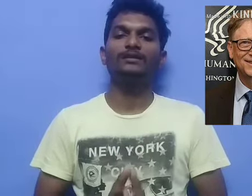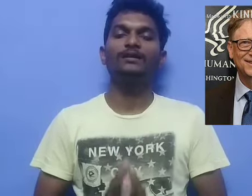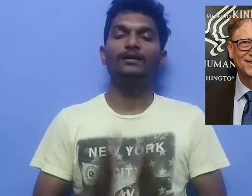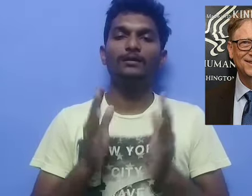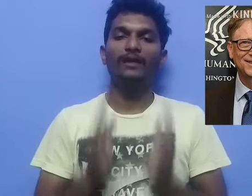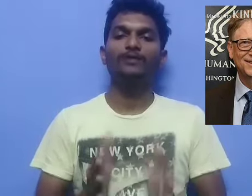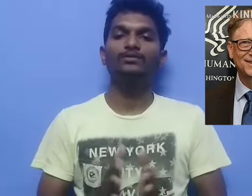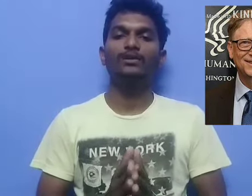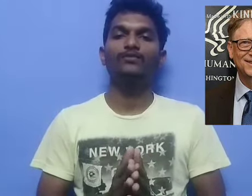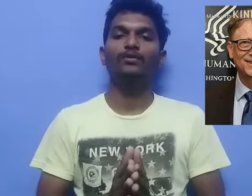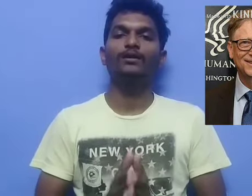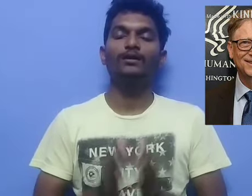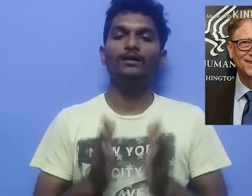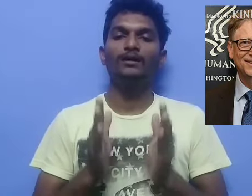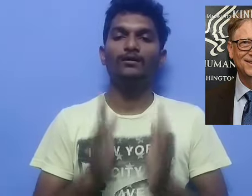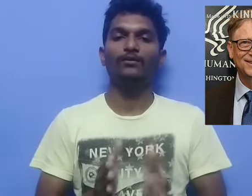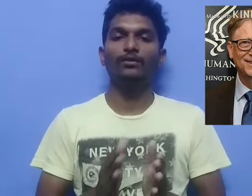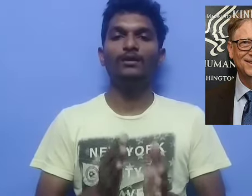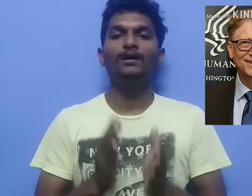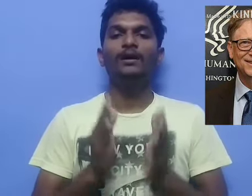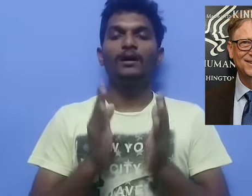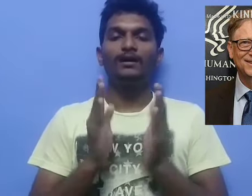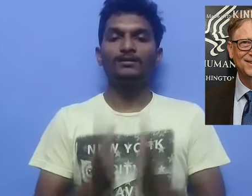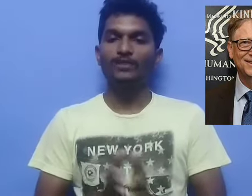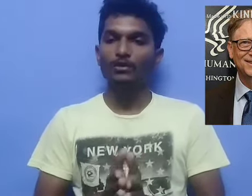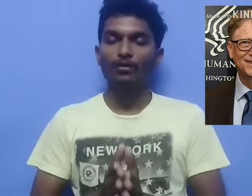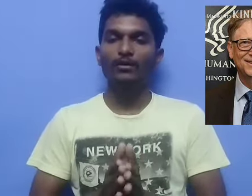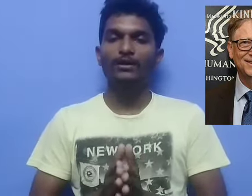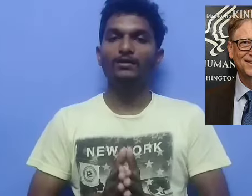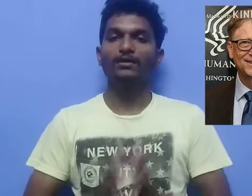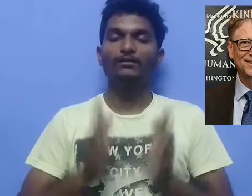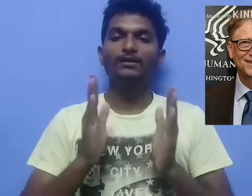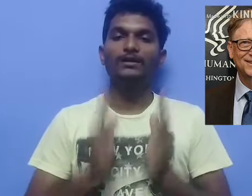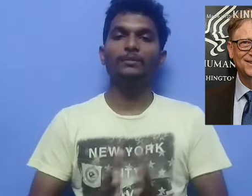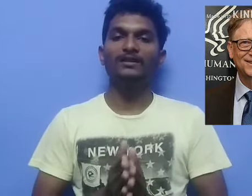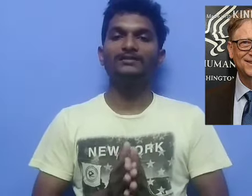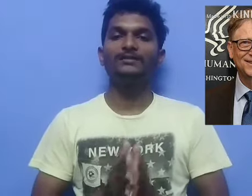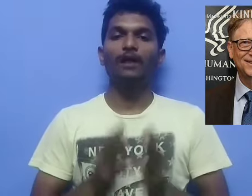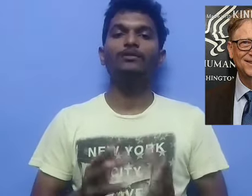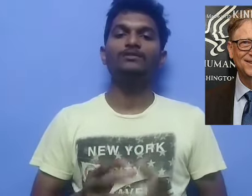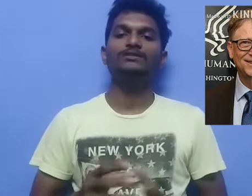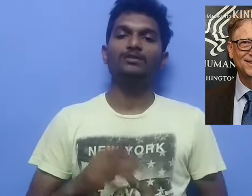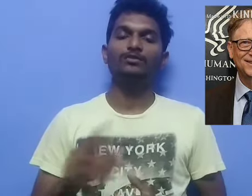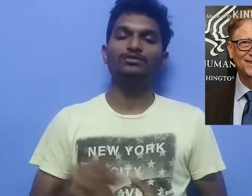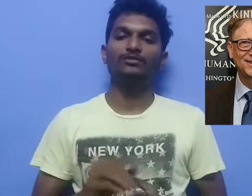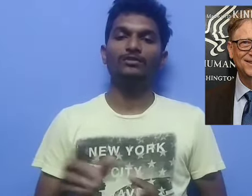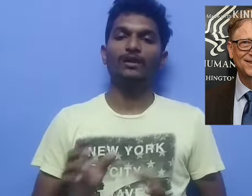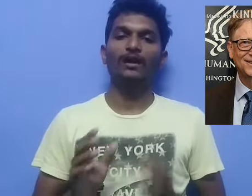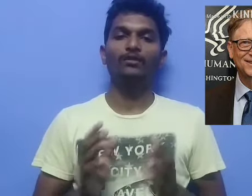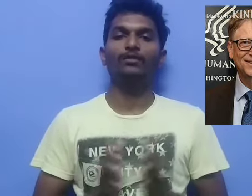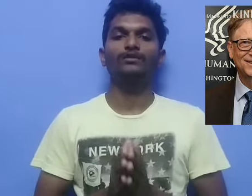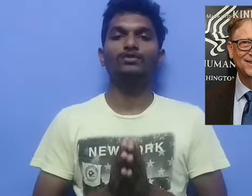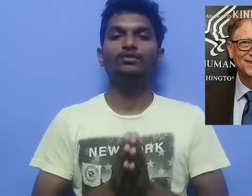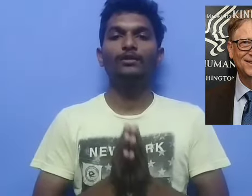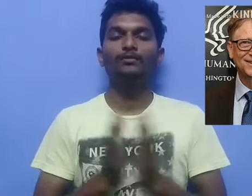தான், மைக்ரோசாஃப்டோட ஃபவுண்டர் சிஇஓவாக இருக்கிறது தான் வந்து பில்கேட்ஸ். அவருக்கு வந்து செவன்த் கொஸ்டின் கொடுத்துருக்காங்க. அவரோட சொத்து மதிப்பு